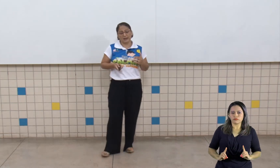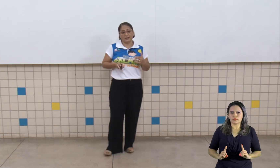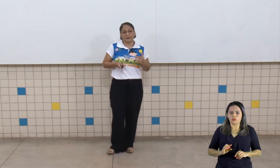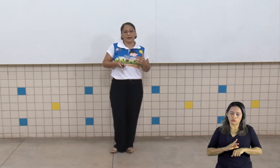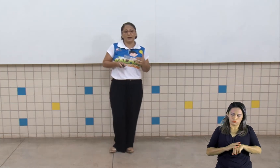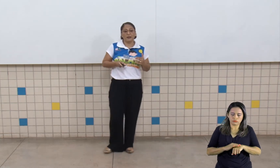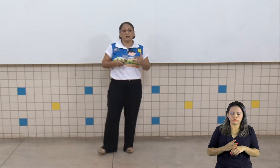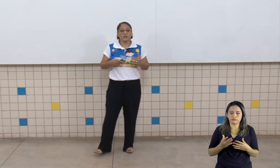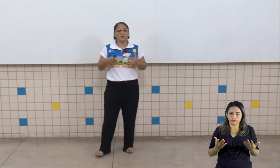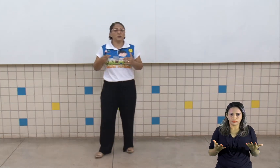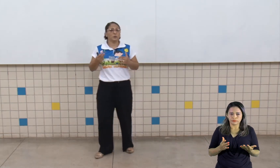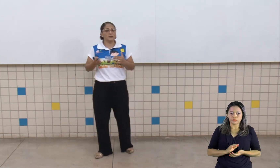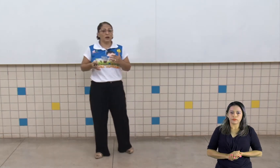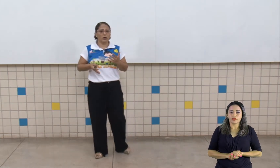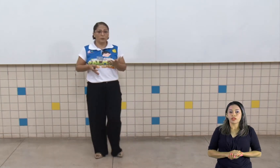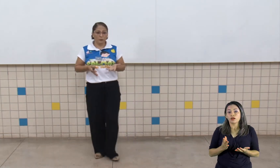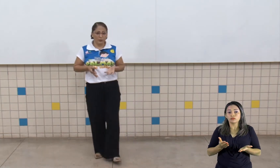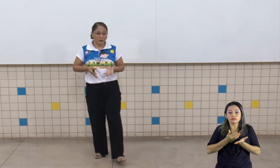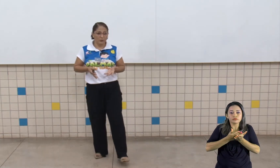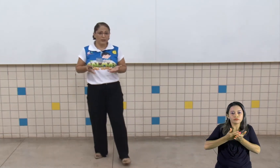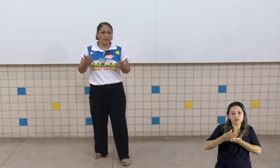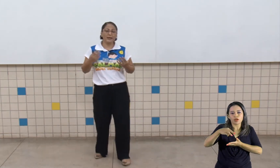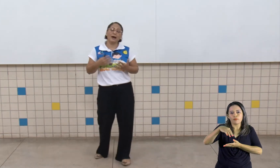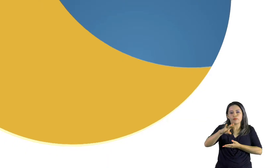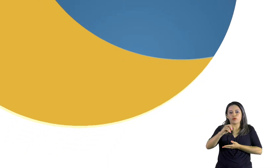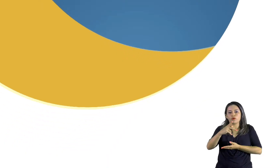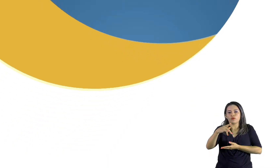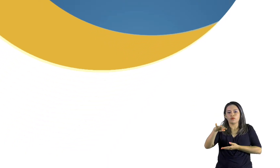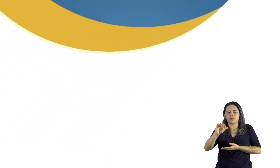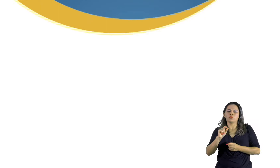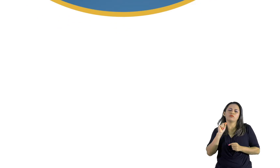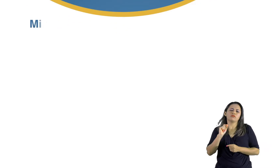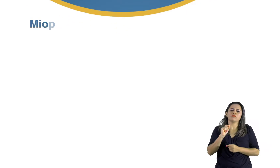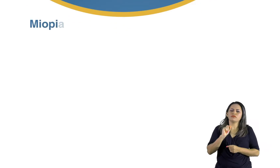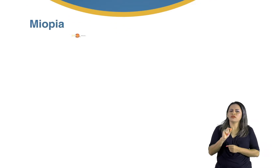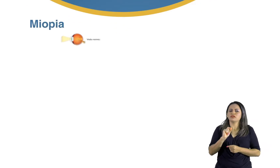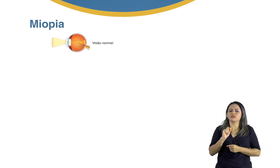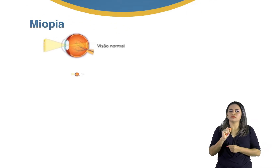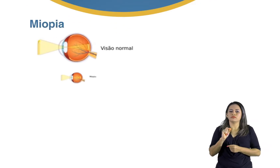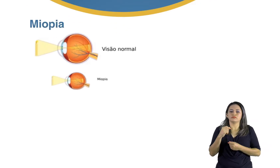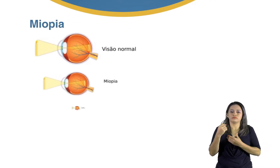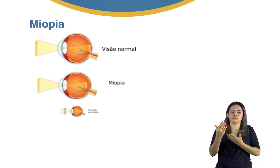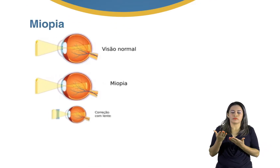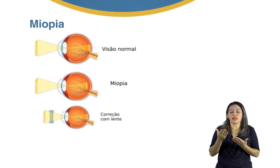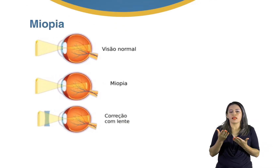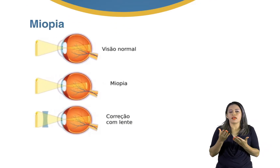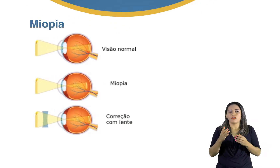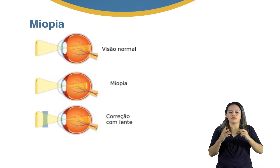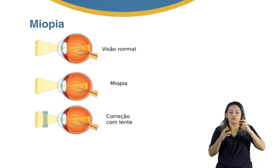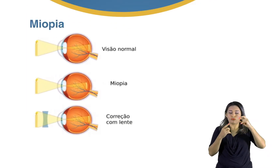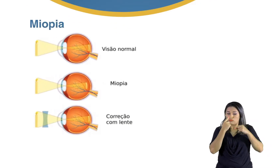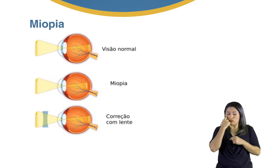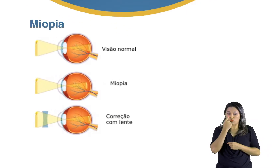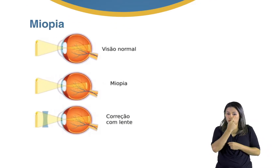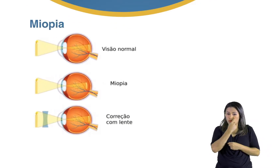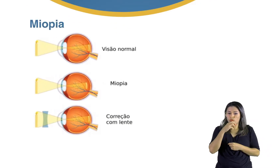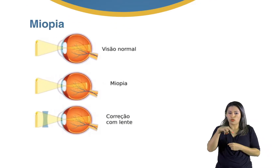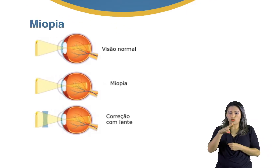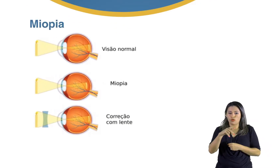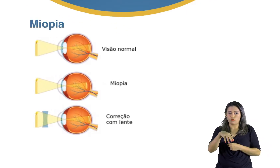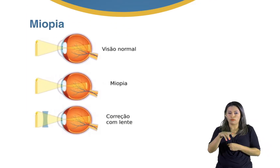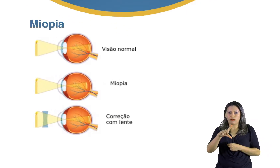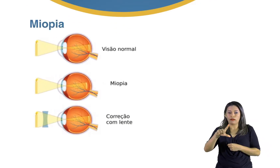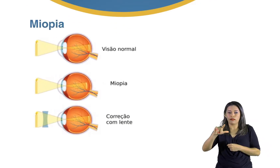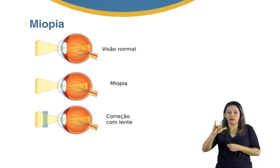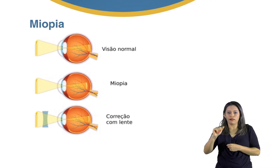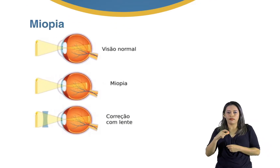doenças. Tá? Nós vamos começar com a miopia. O que é a miopia? A miopia nada mais é que uma anomalia que consiste no